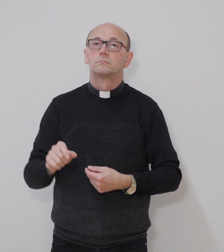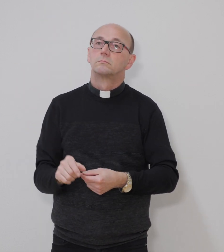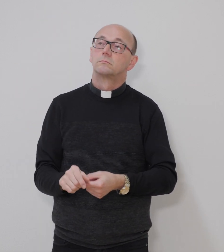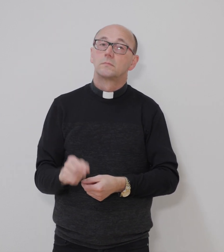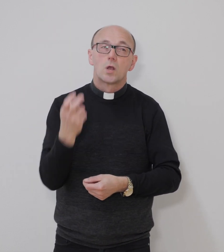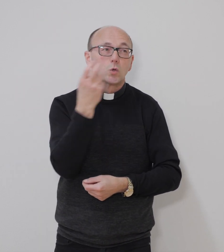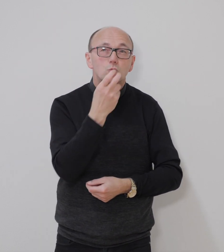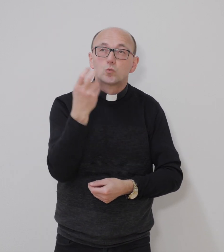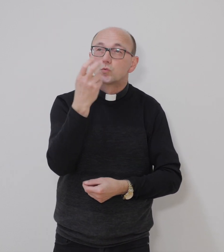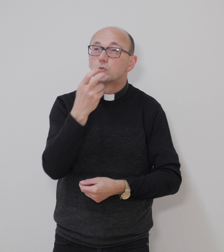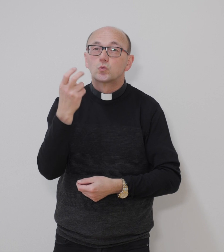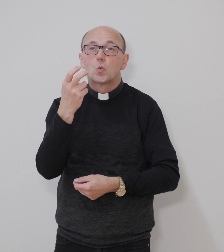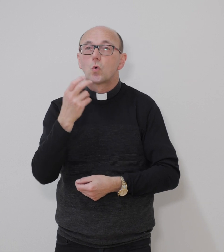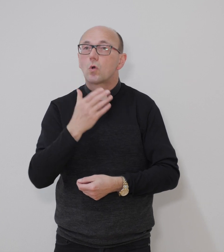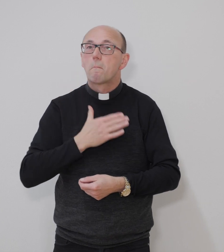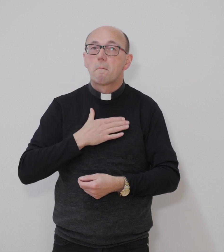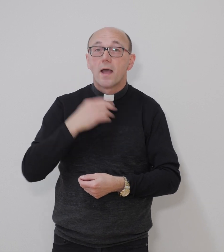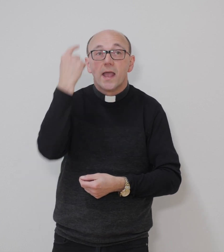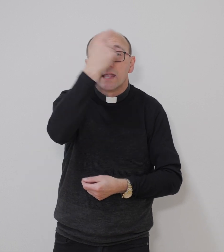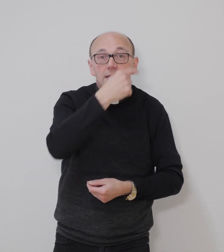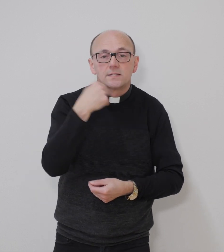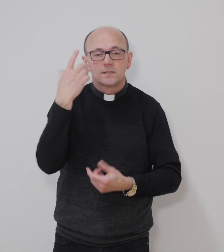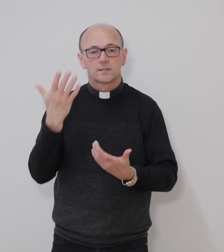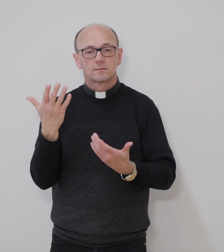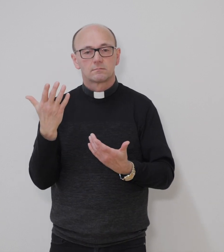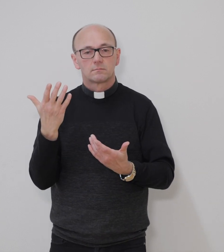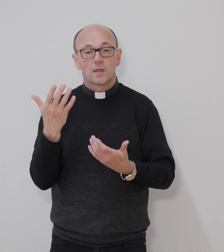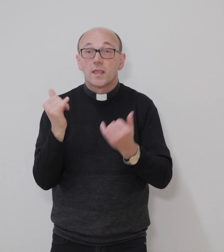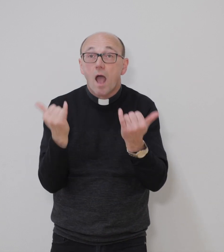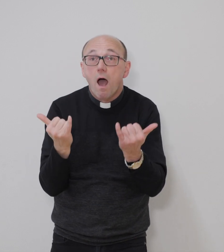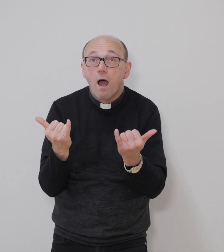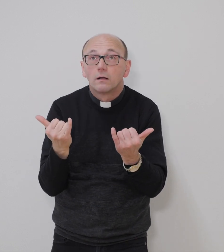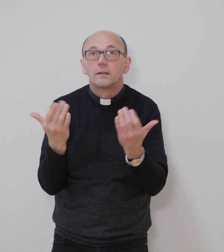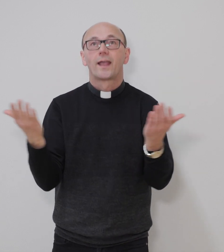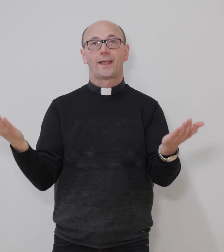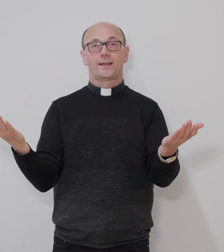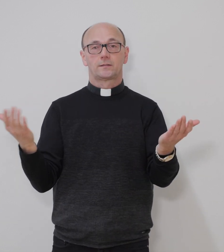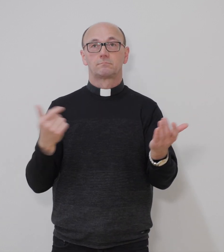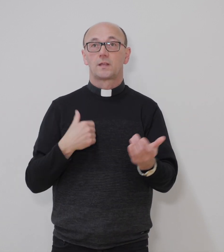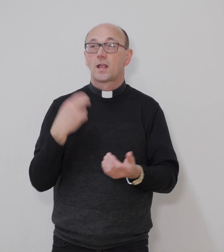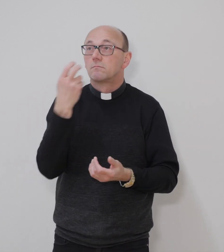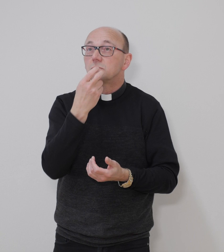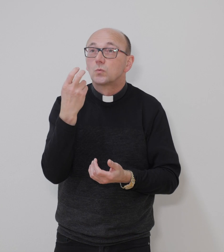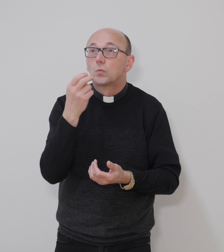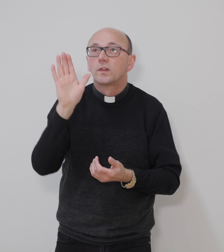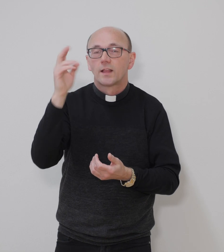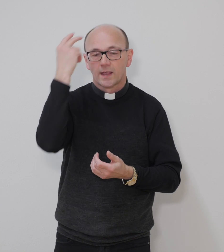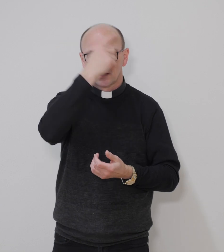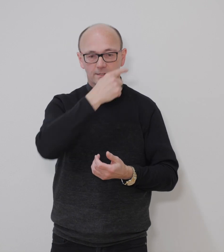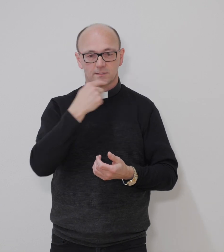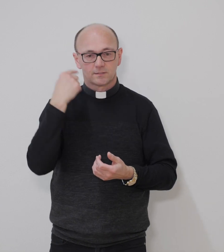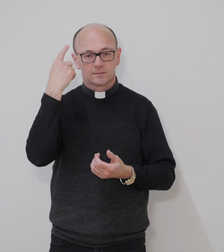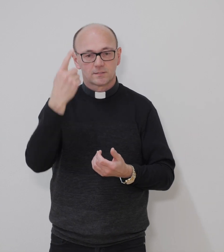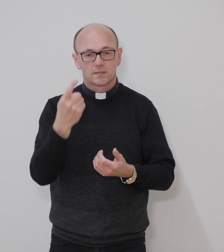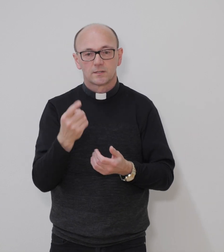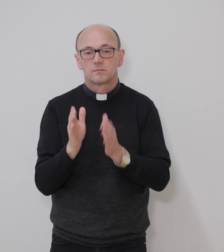an dich, suchet mein Angesicht. Dein Angesicht, Herr, will ich suchen.